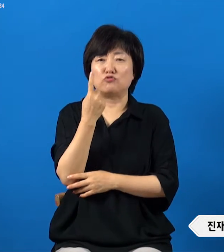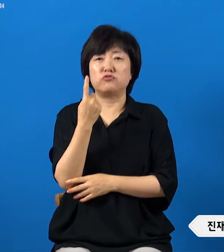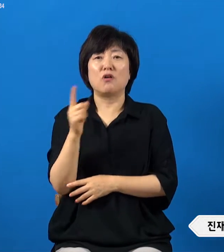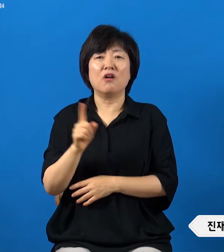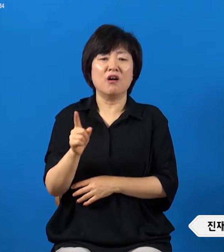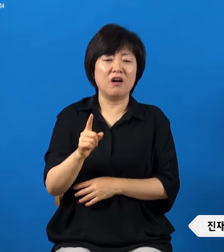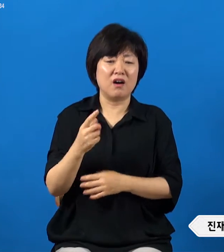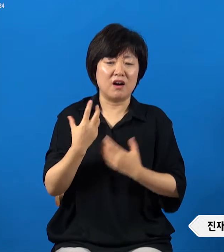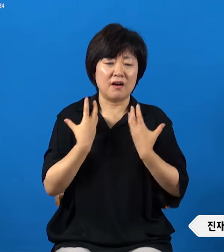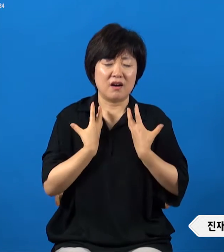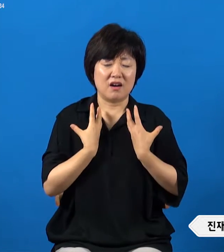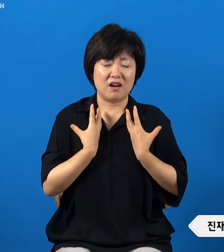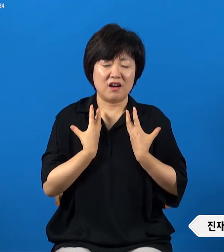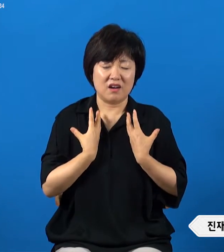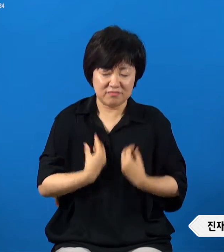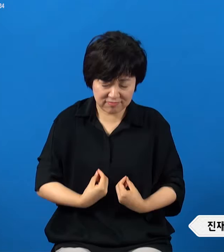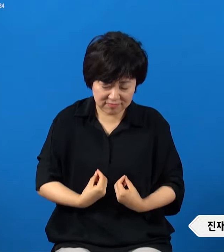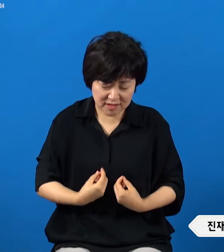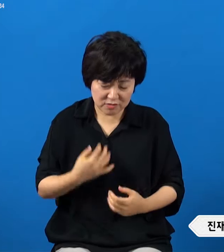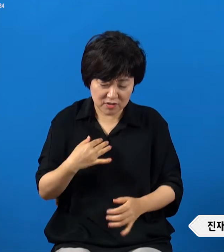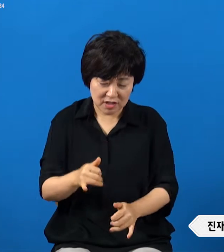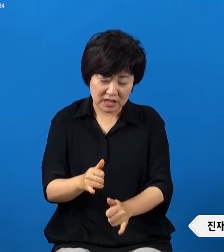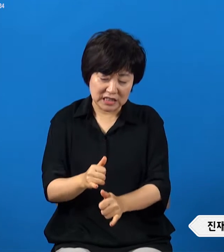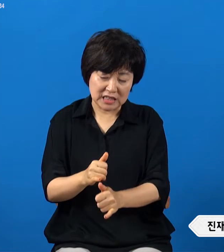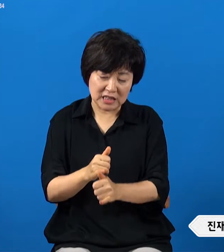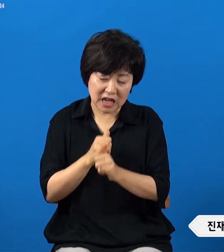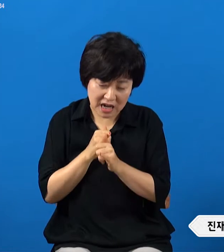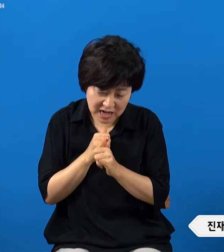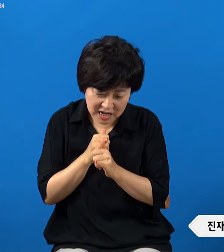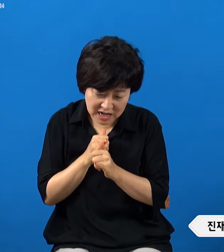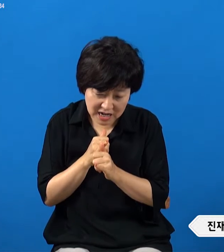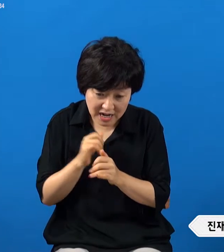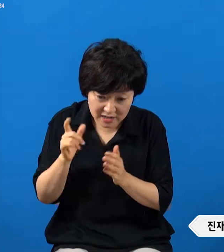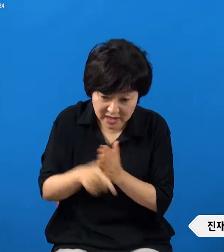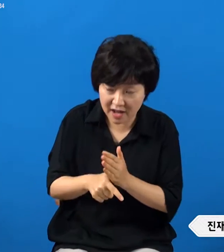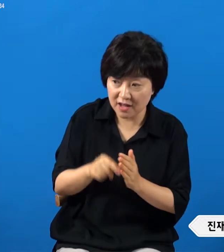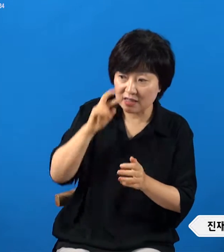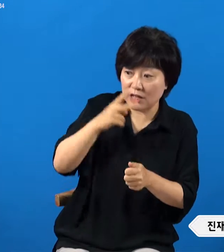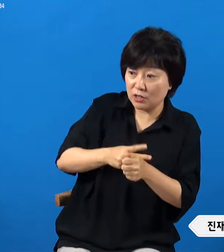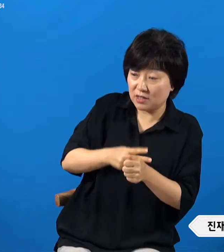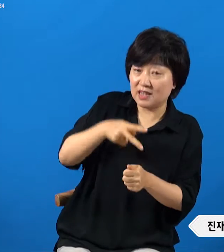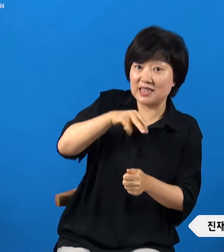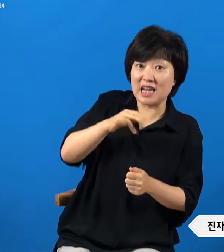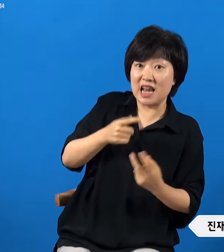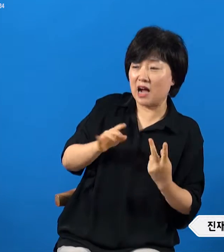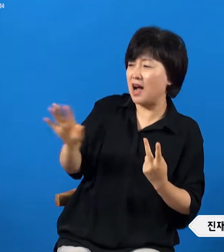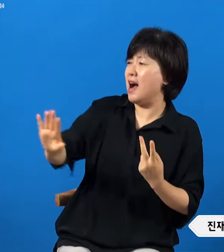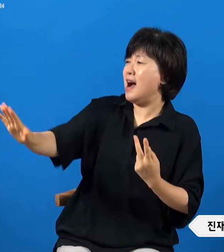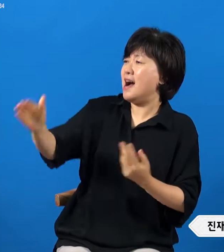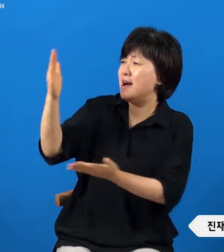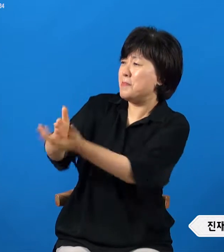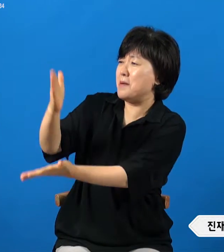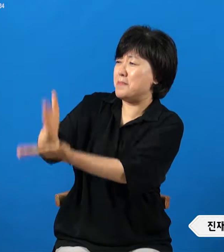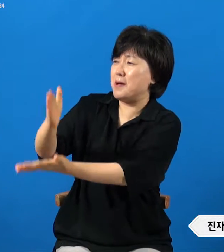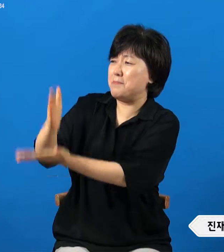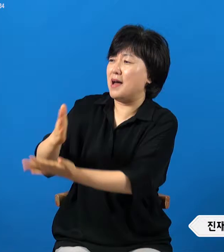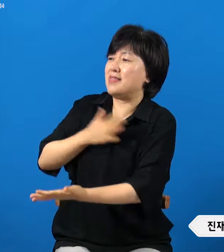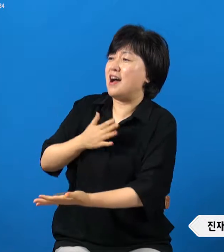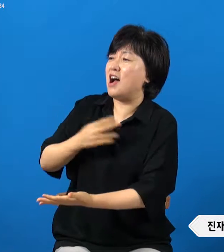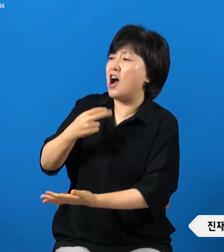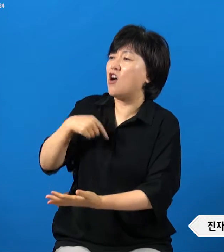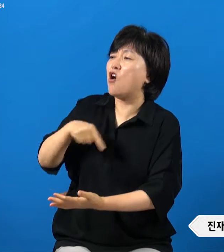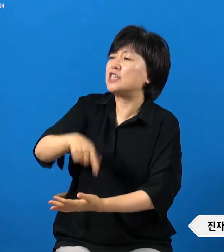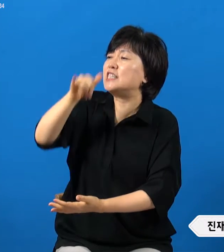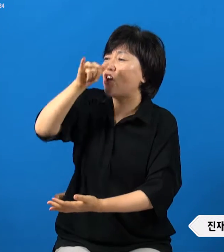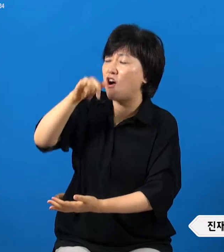바울과 실라가 움직이지 않고 우리가 여전히 여기 있다고 이야기해 줍니다. 그랬더니 성경은 30절에